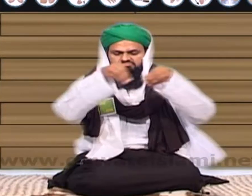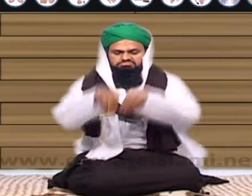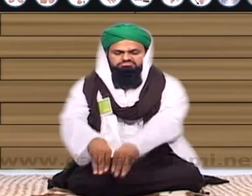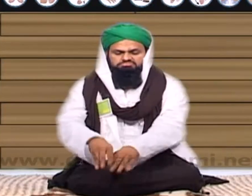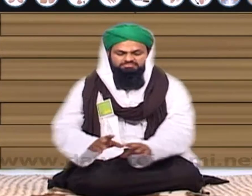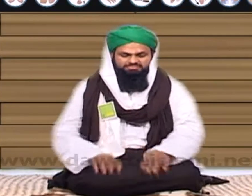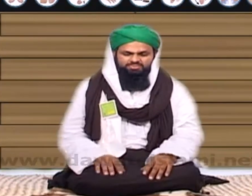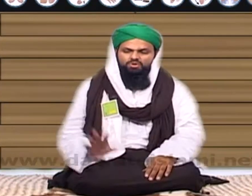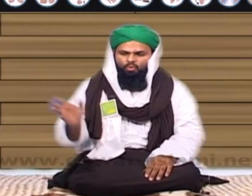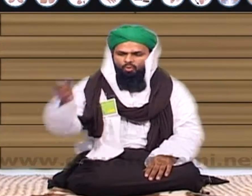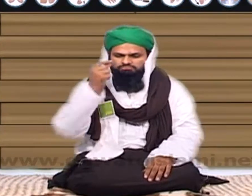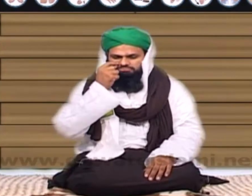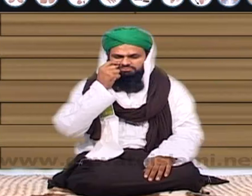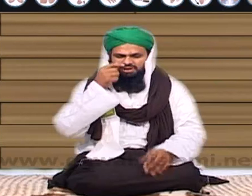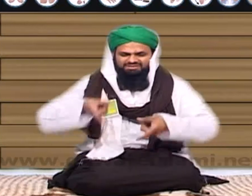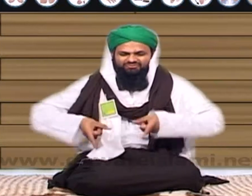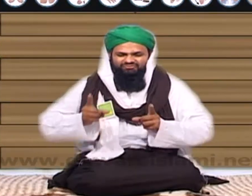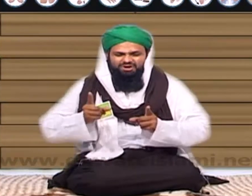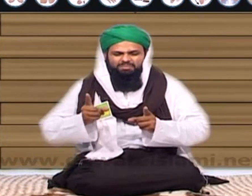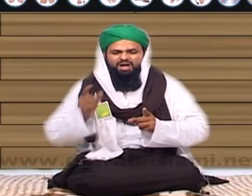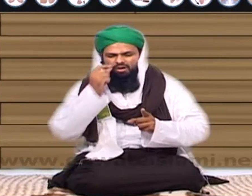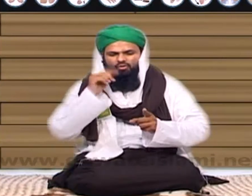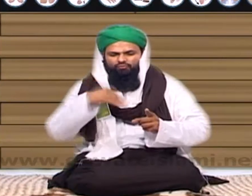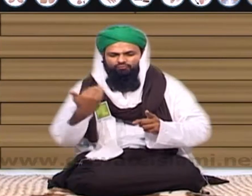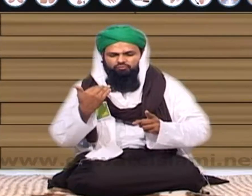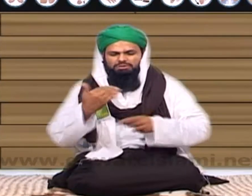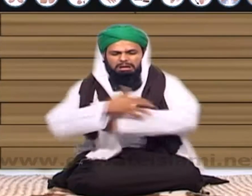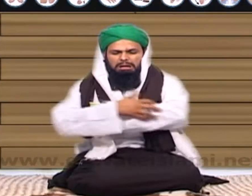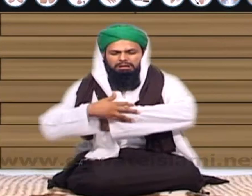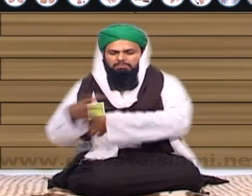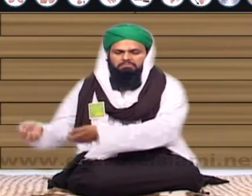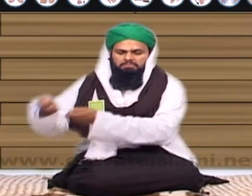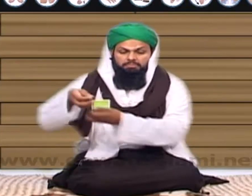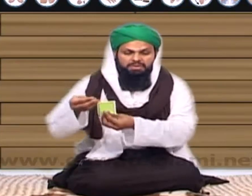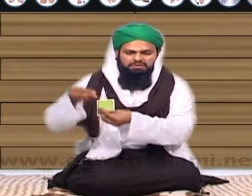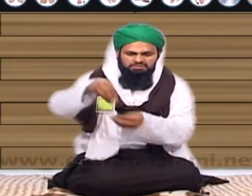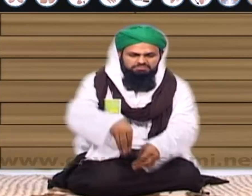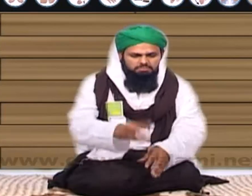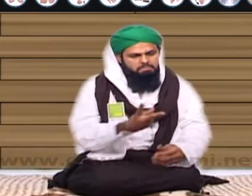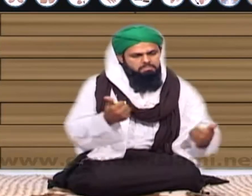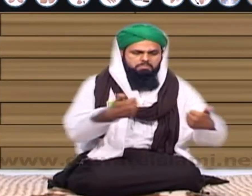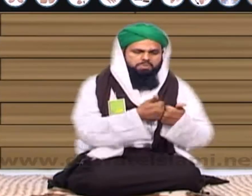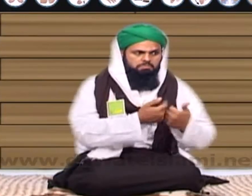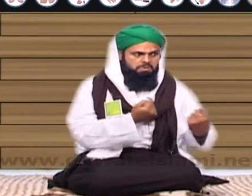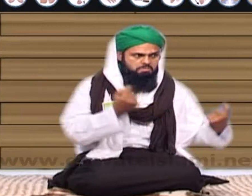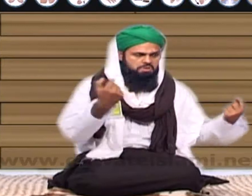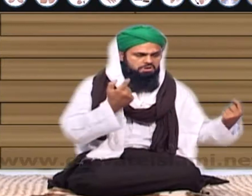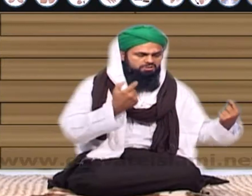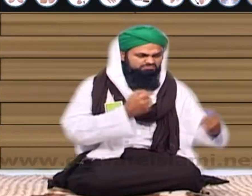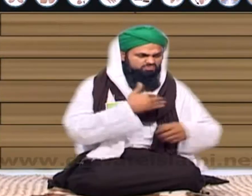ڈال دیے جائیں گے، فٹ پاتھ سے اٹھا کر لاش کو مٹی پر ڈالا جاتا ہے، اے کروڑ پتی تجھے بھی مٹی پر ڈال دیا جائے، تیرے ساتھ